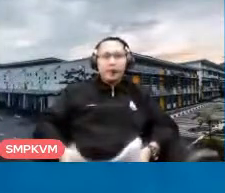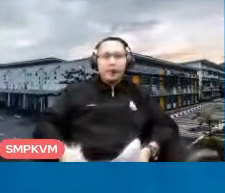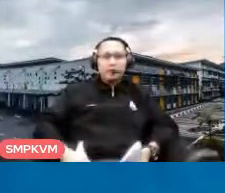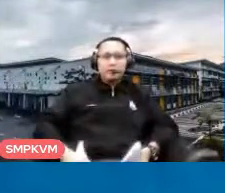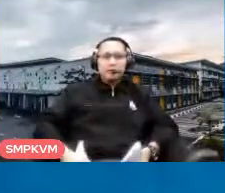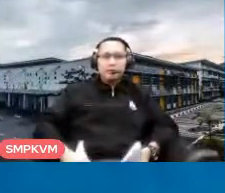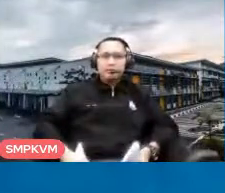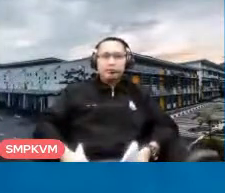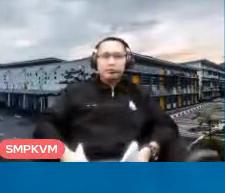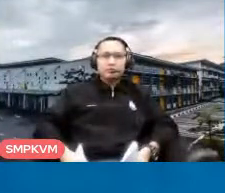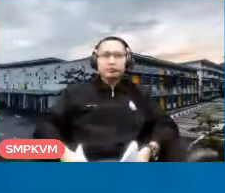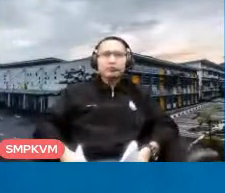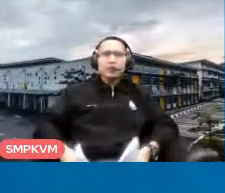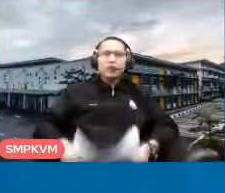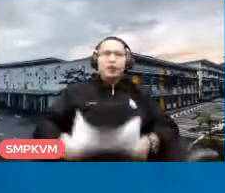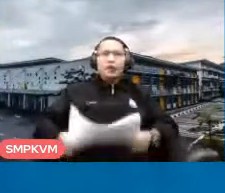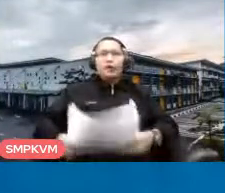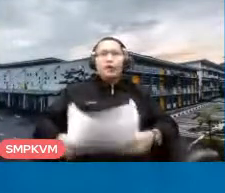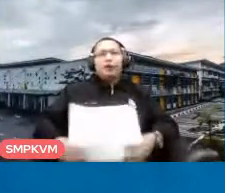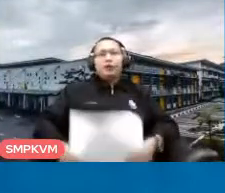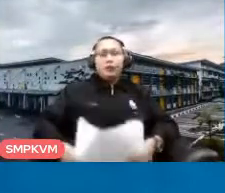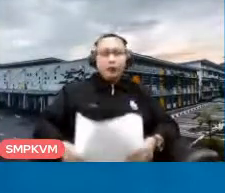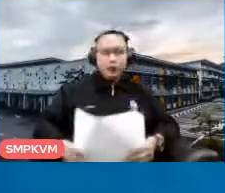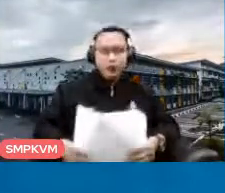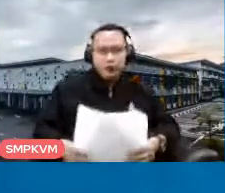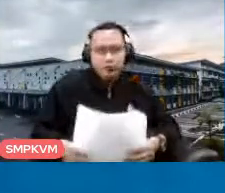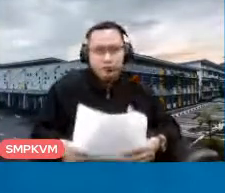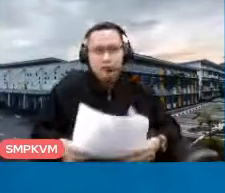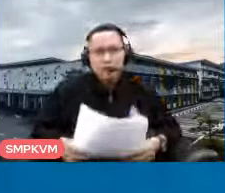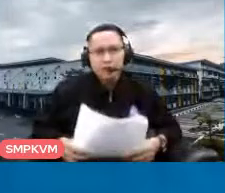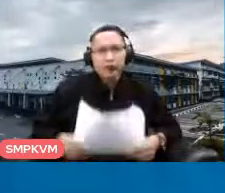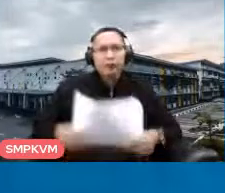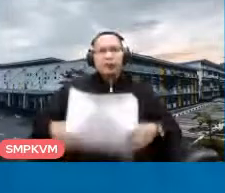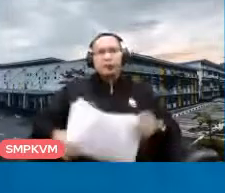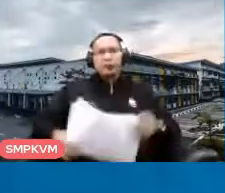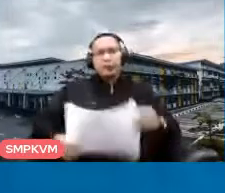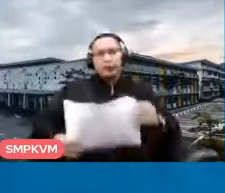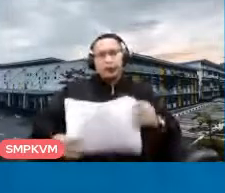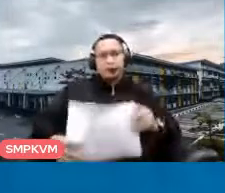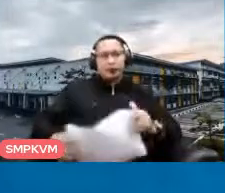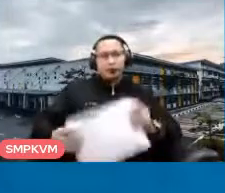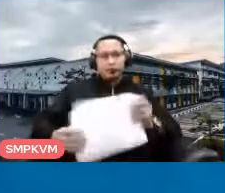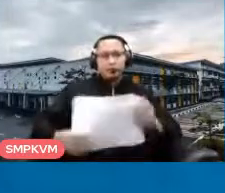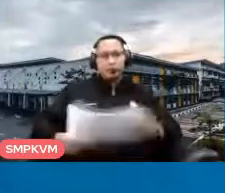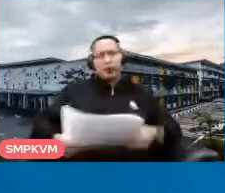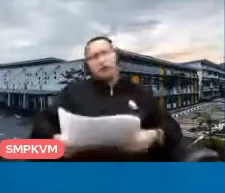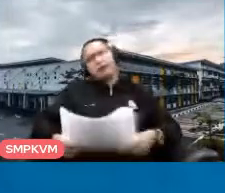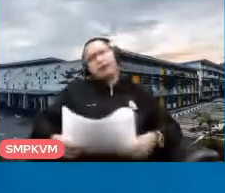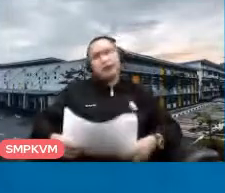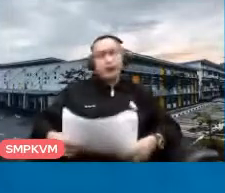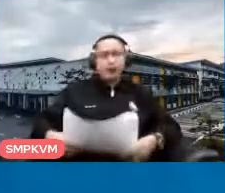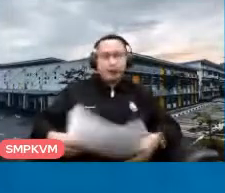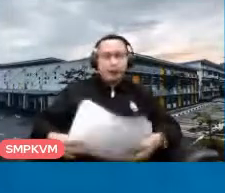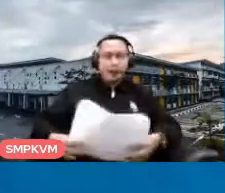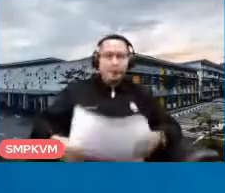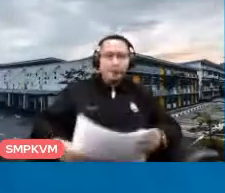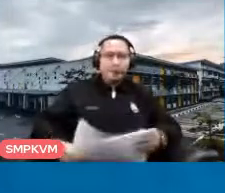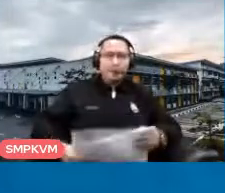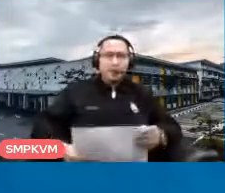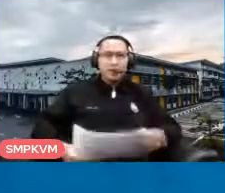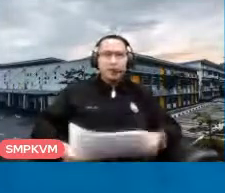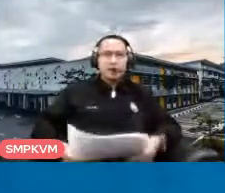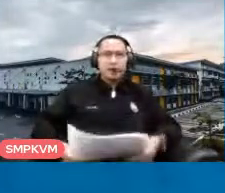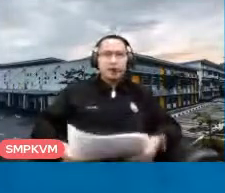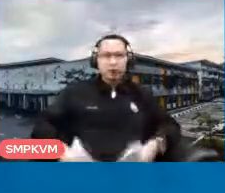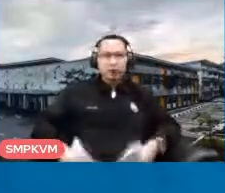kamu kenek ini Ane pelajari teknik bukan saya berada daripada dong aplikasi halo